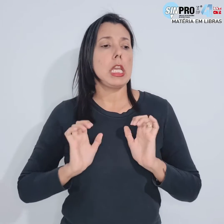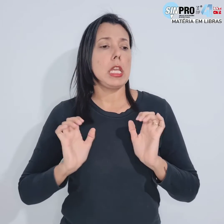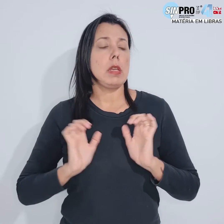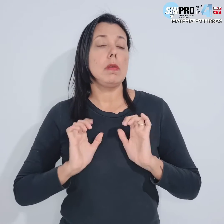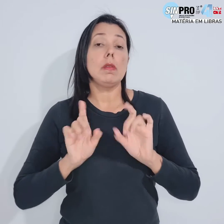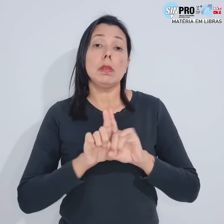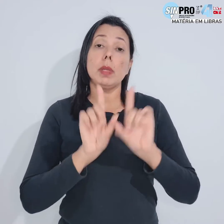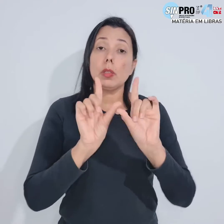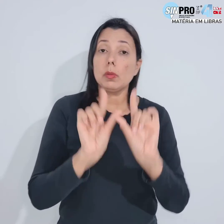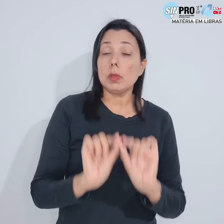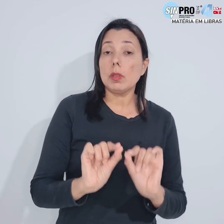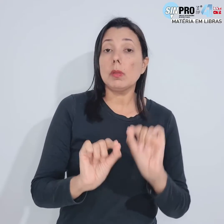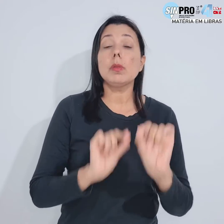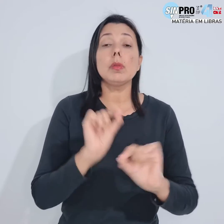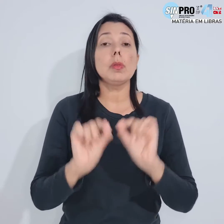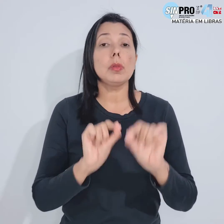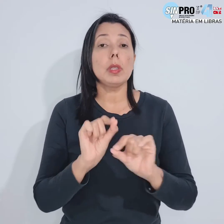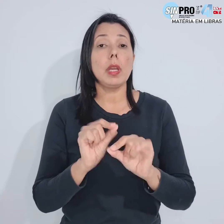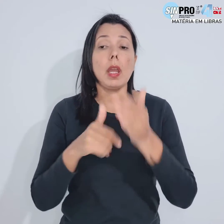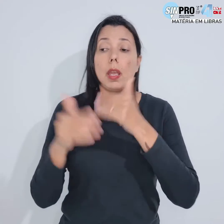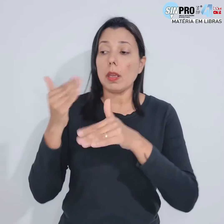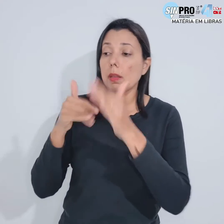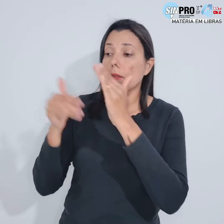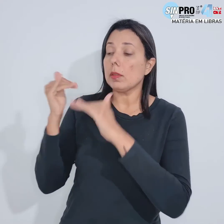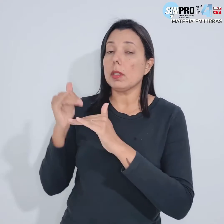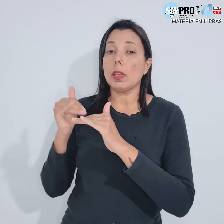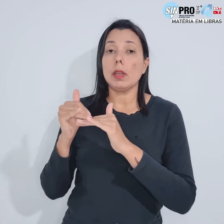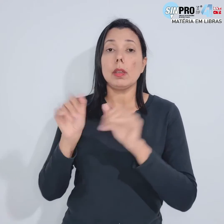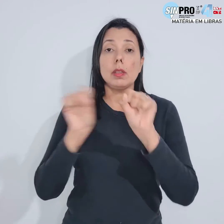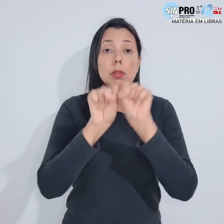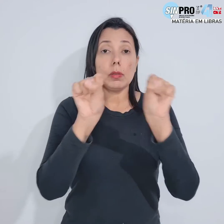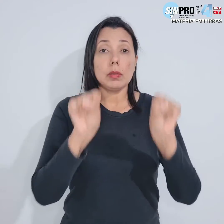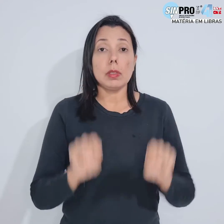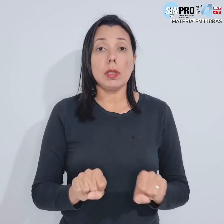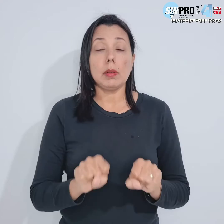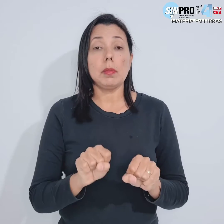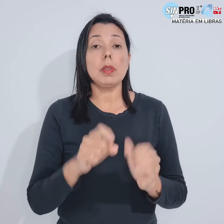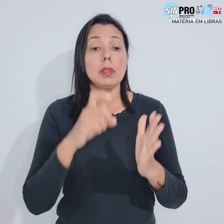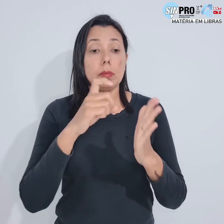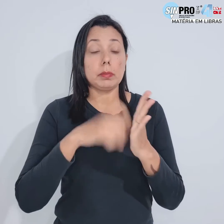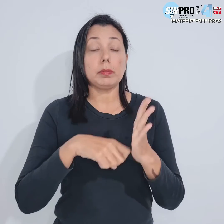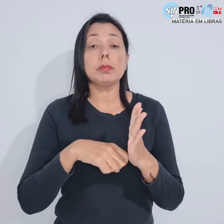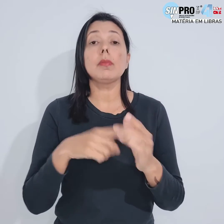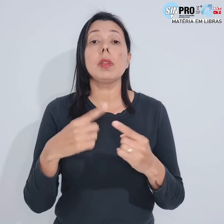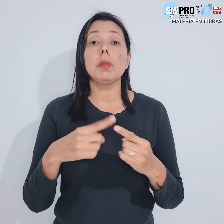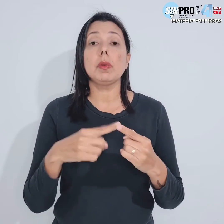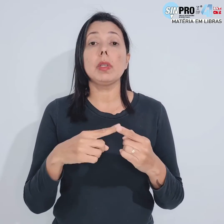a diminuição da regressividade do sistema tributário, que